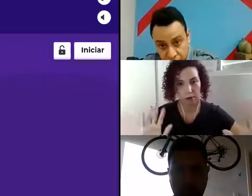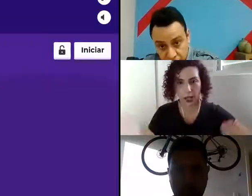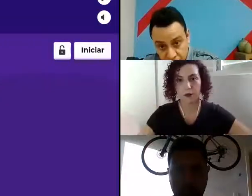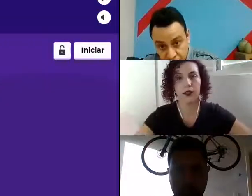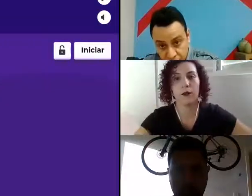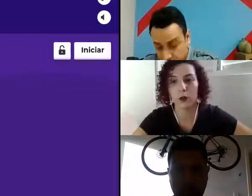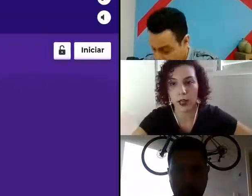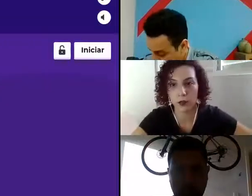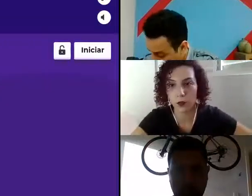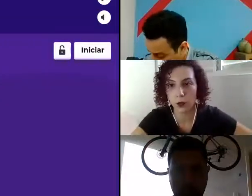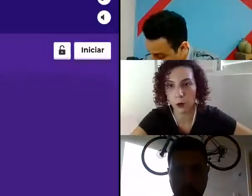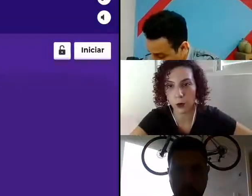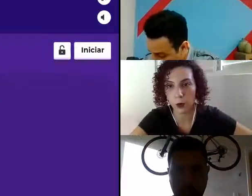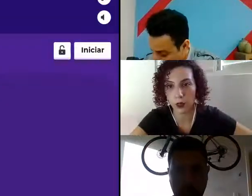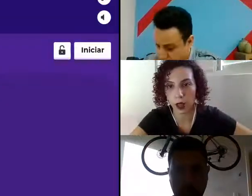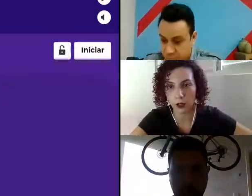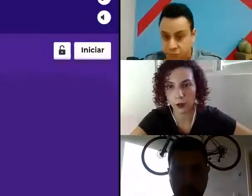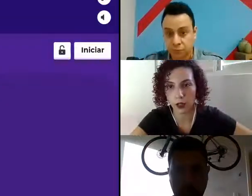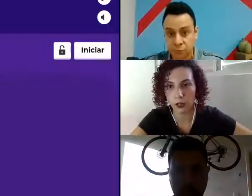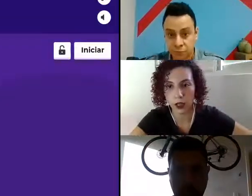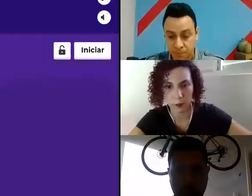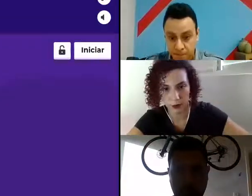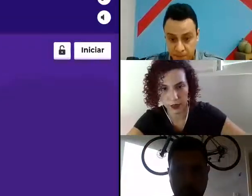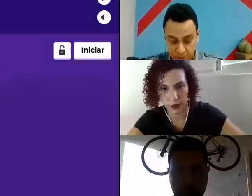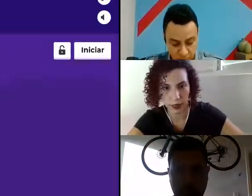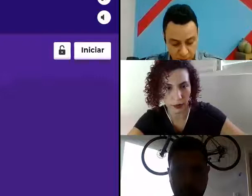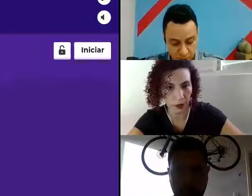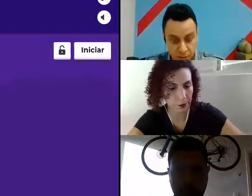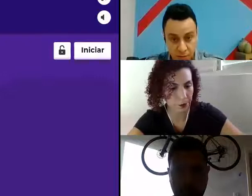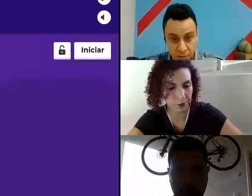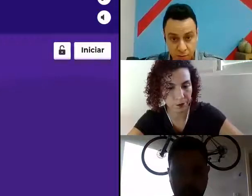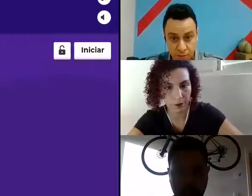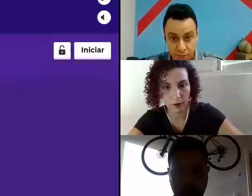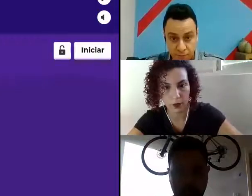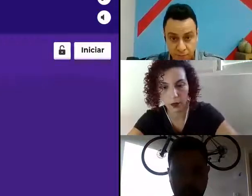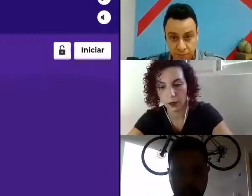Mas, tá? Fiquem à vontade. Eu vou jogar um número aqui, acho que no chat, né? Para facilitar também.